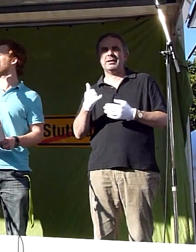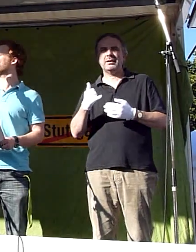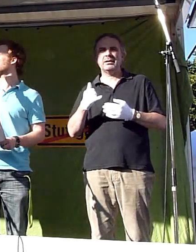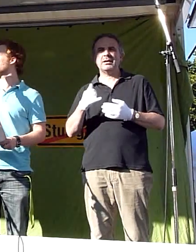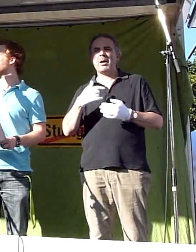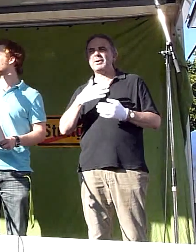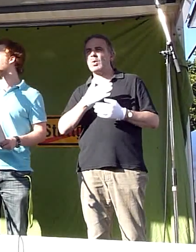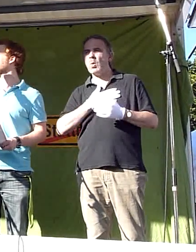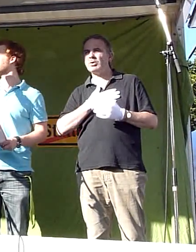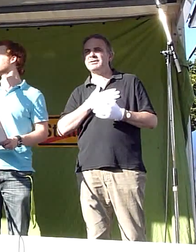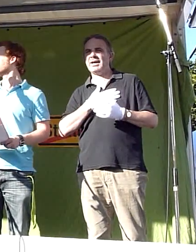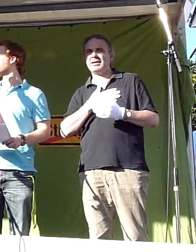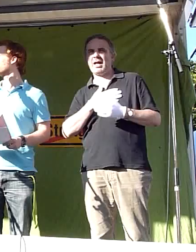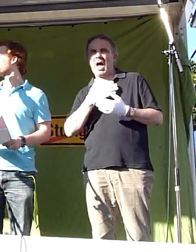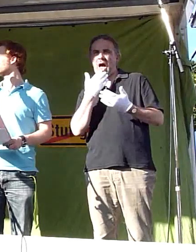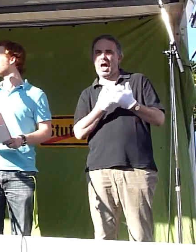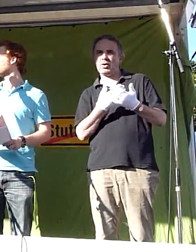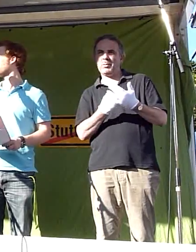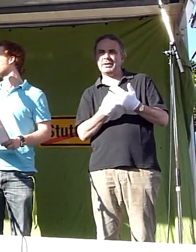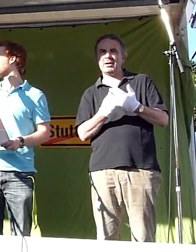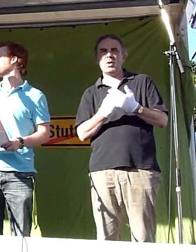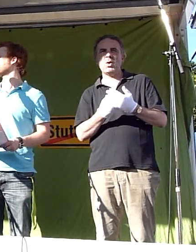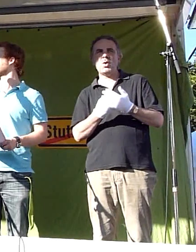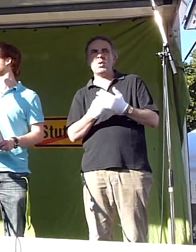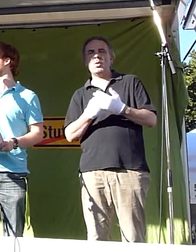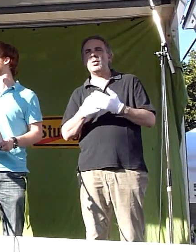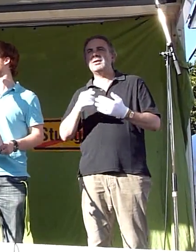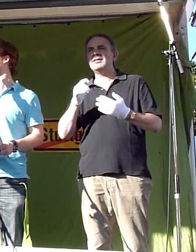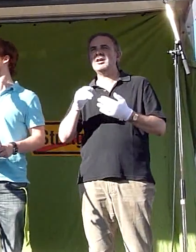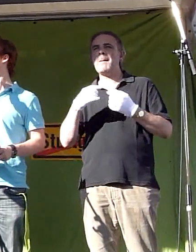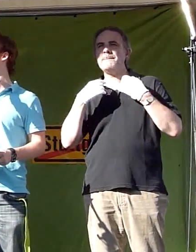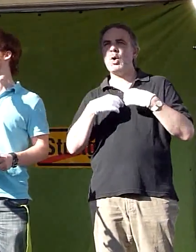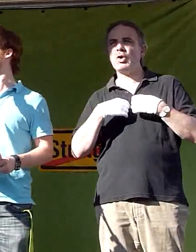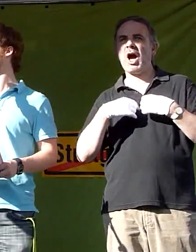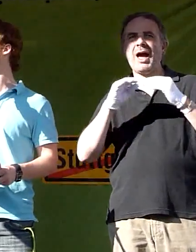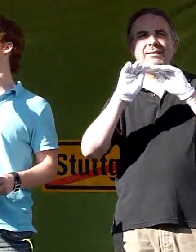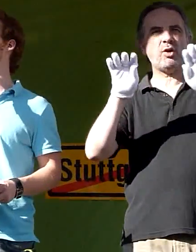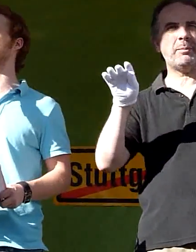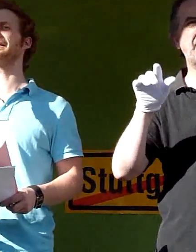mit unseren Argumenten und unseren Fakten die Bürgerinnen und Bürger unabhängig informiert haben. Am